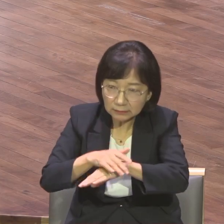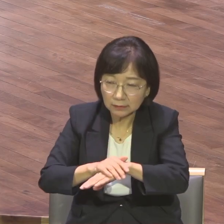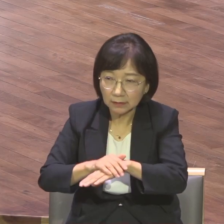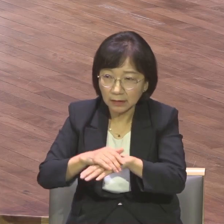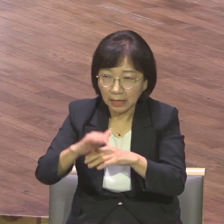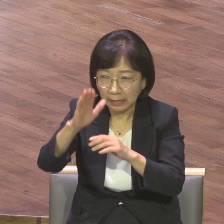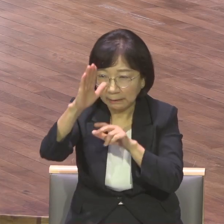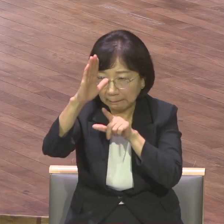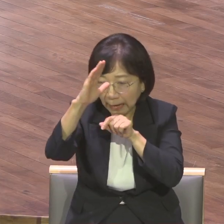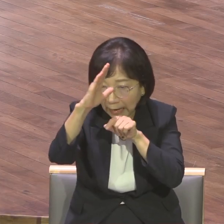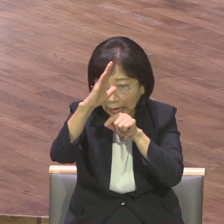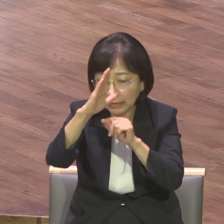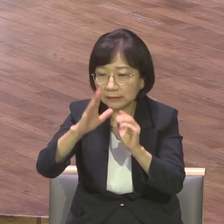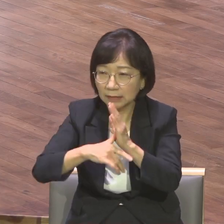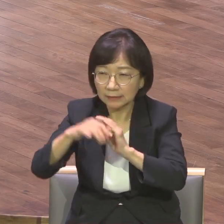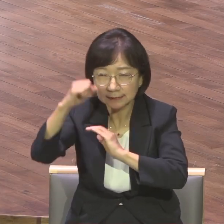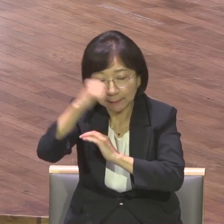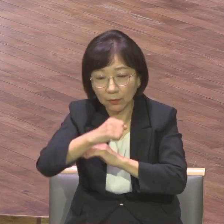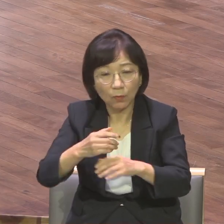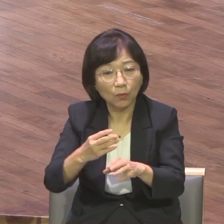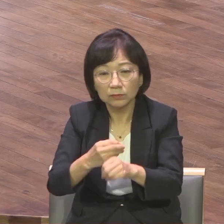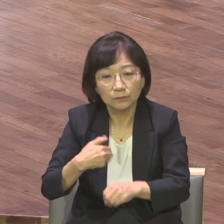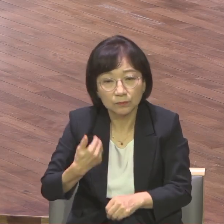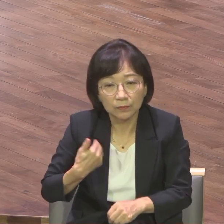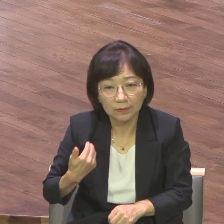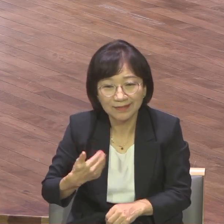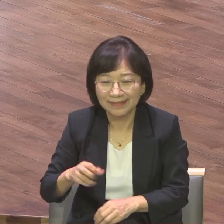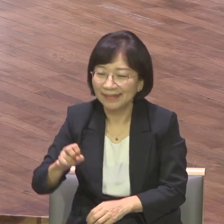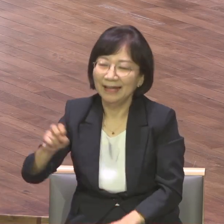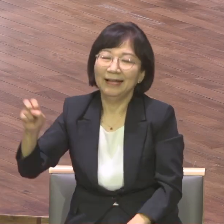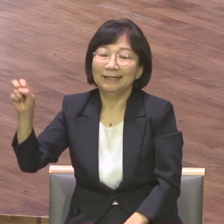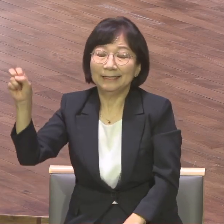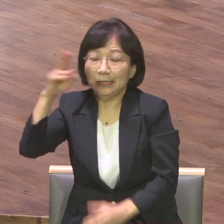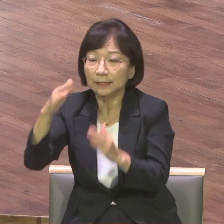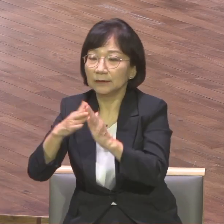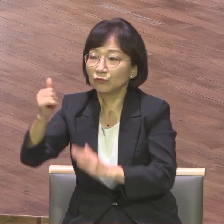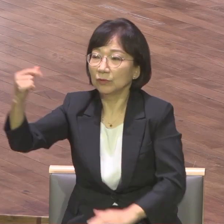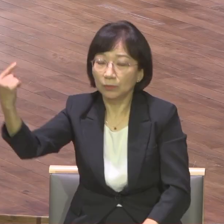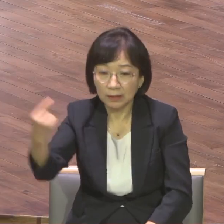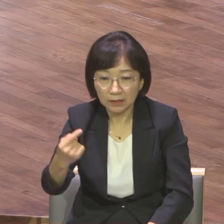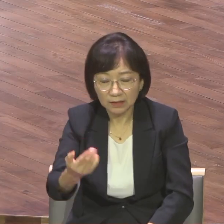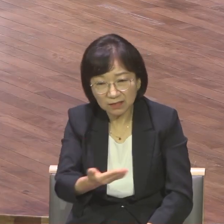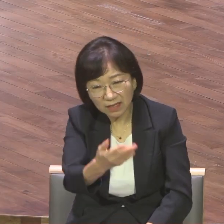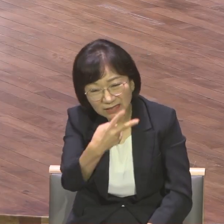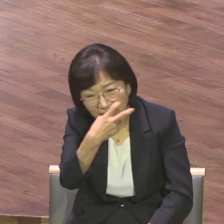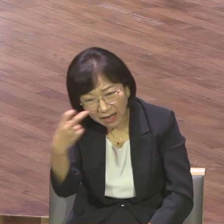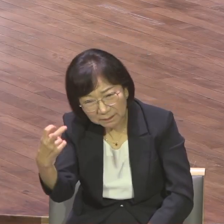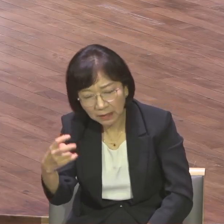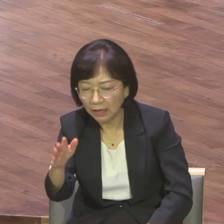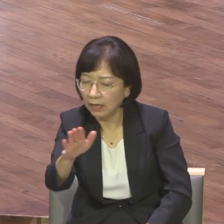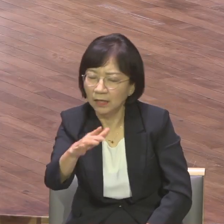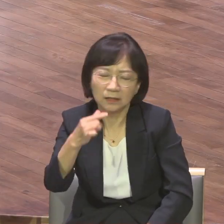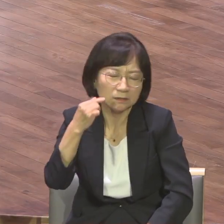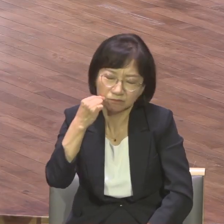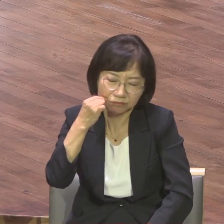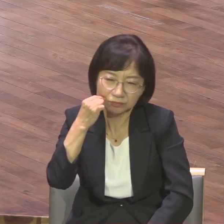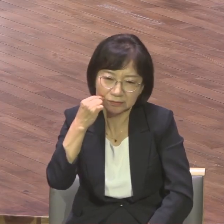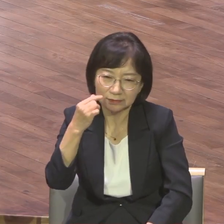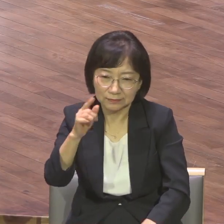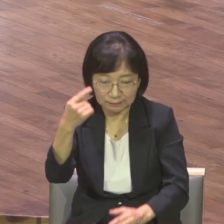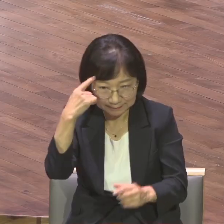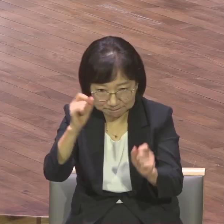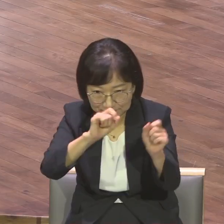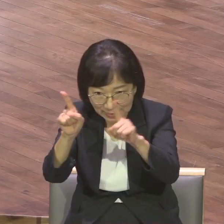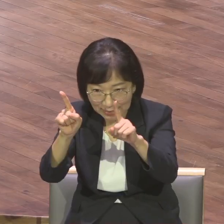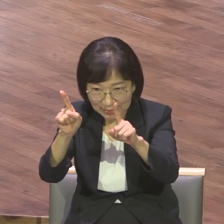새벽일는지 너희가 알지 못함이라. 그가 호련히 와서 너희가 자는 것을 보지 않도록 하라. 깨어 있으라. 내가 너희에게 하는